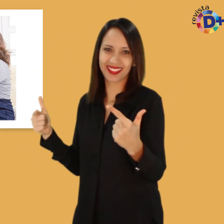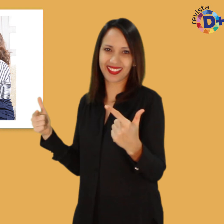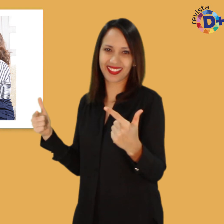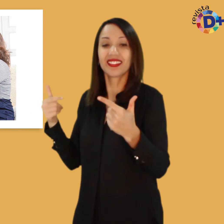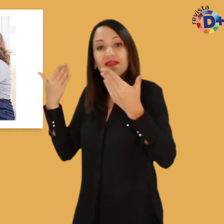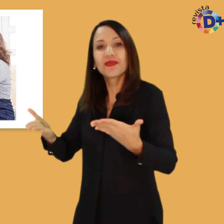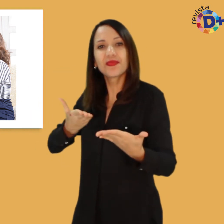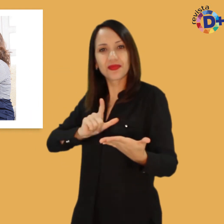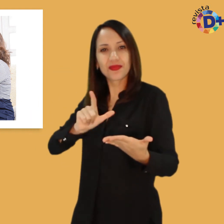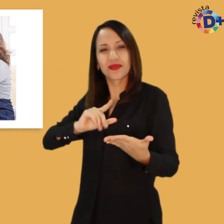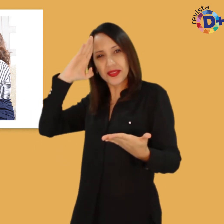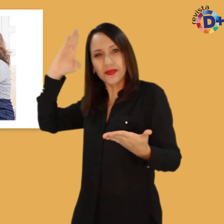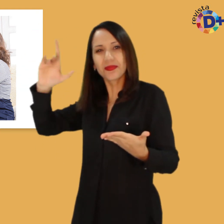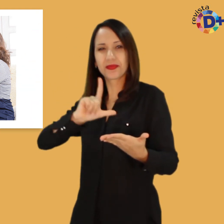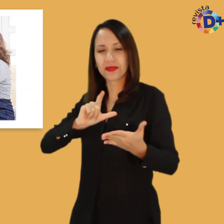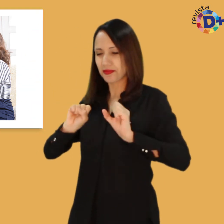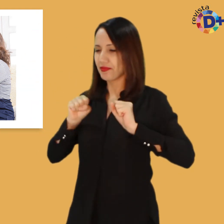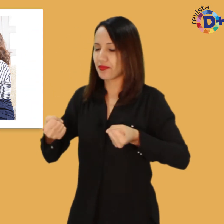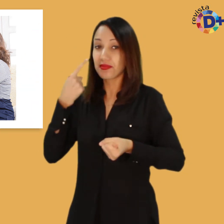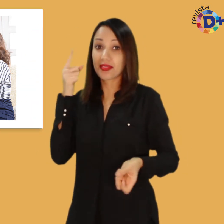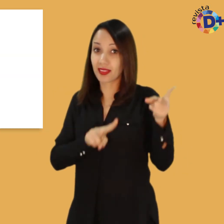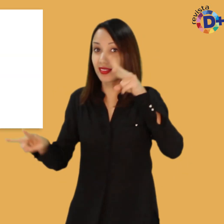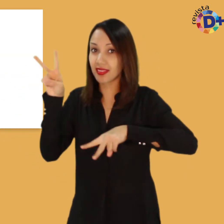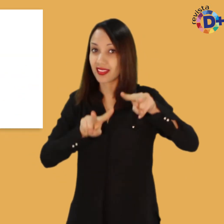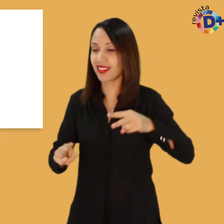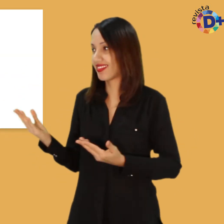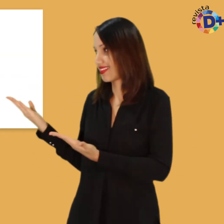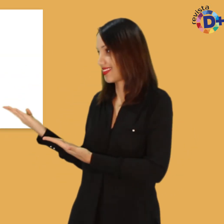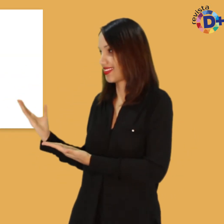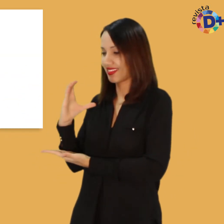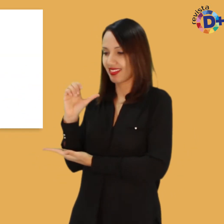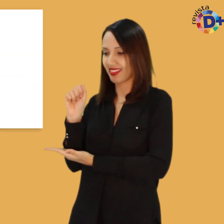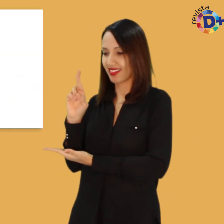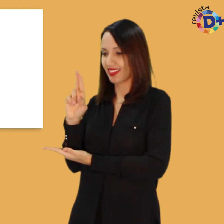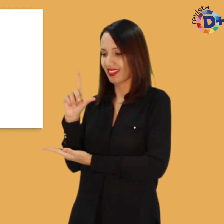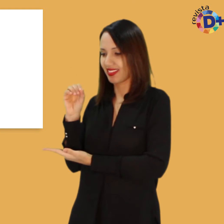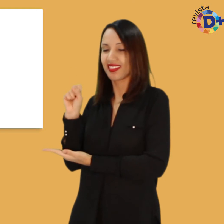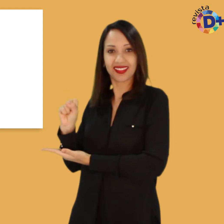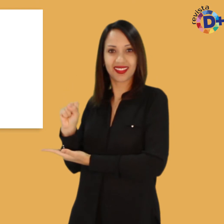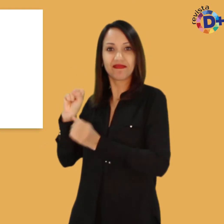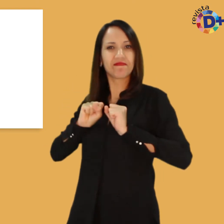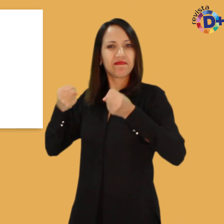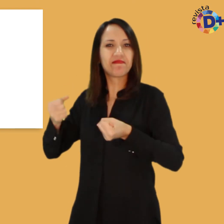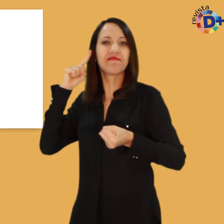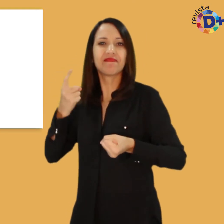dos principais defensores dessa visão, Carlos Scliar, define a surdez com base em 4